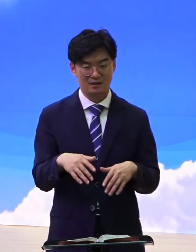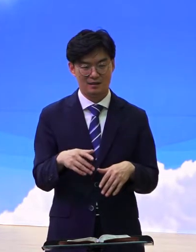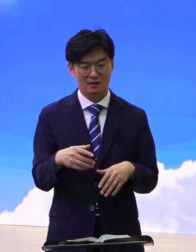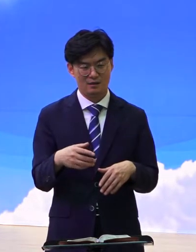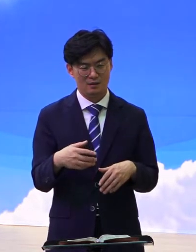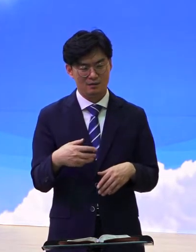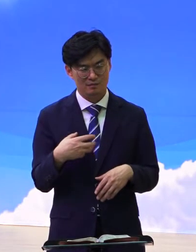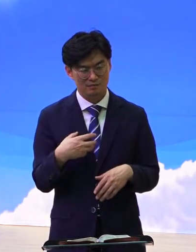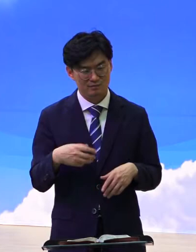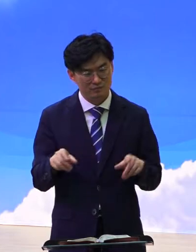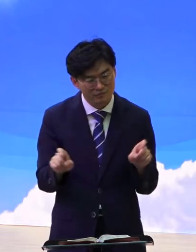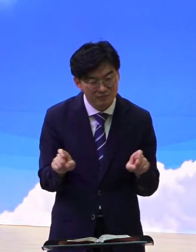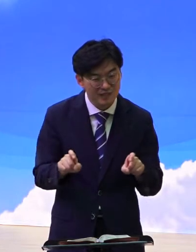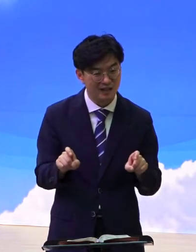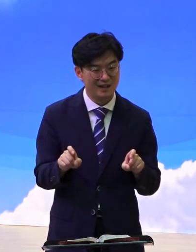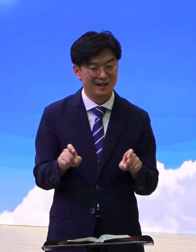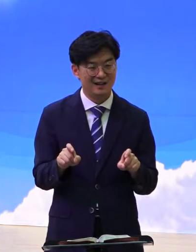왜 그런 것 같습니까?